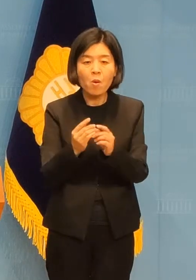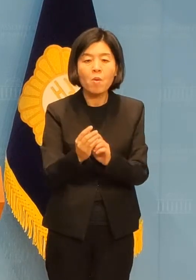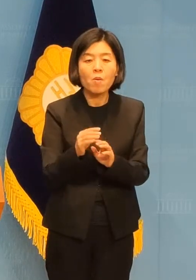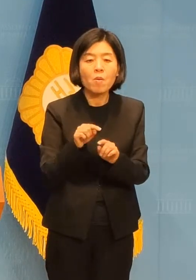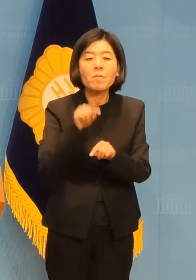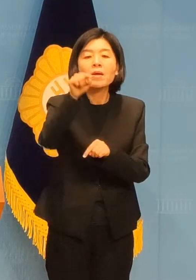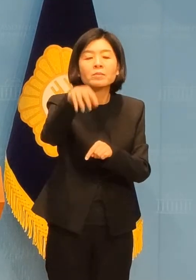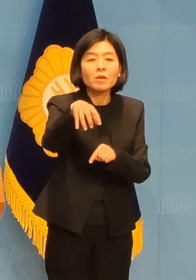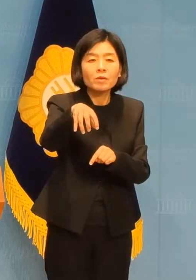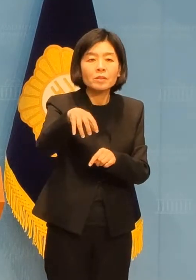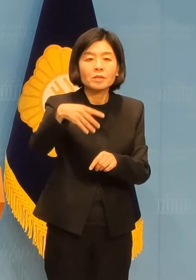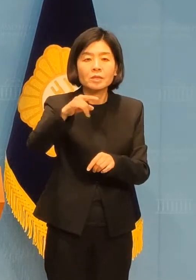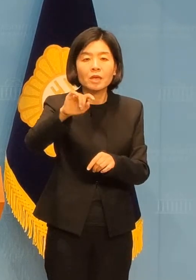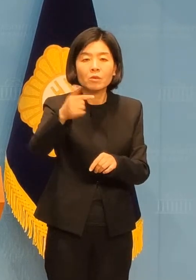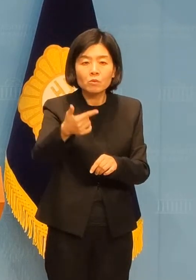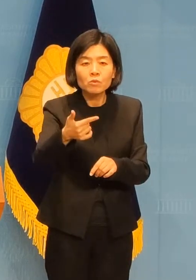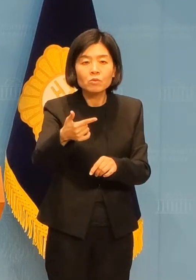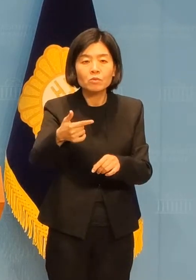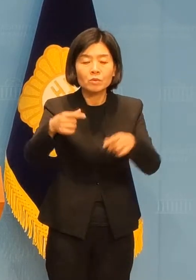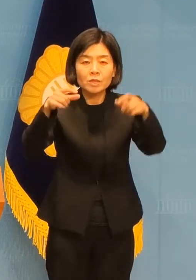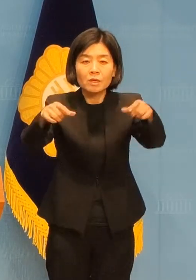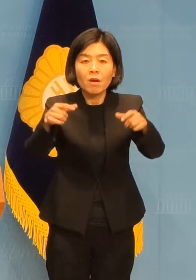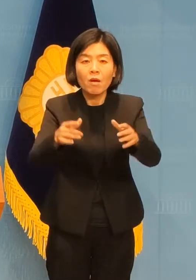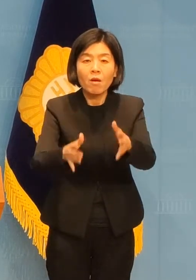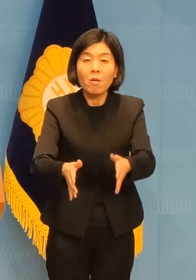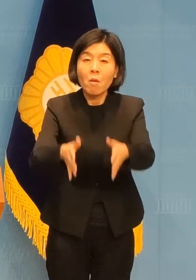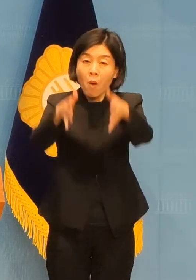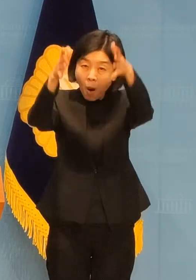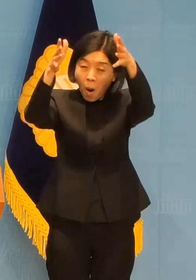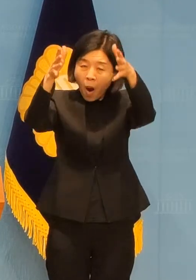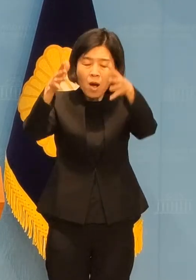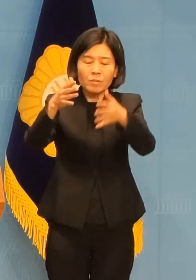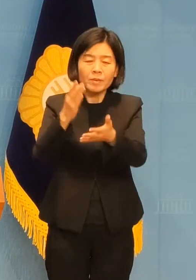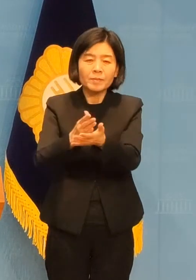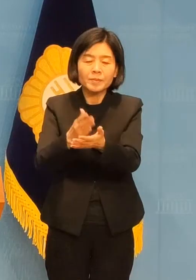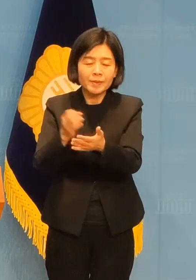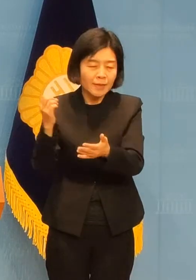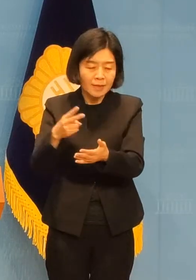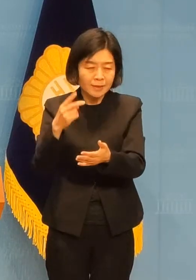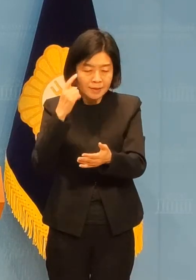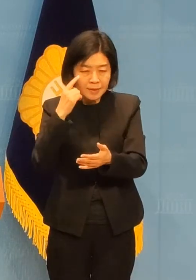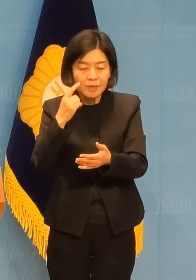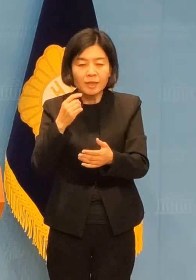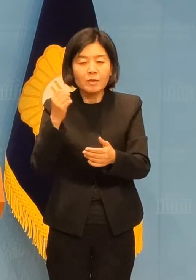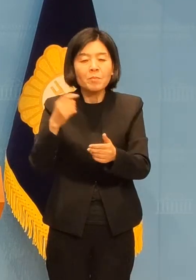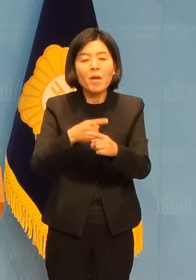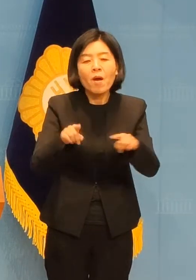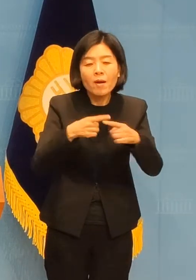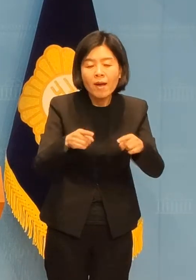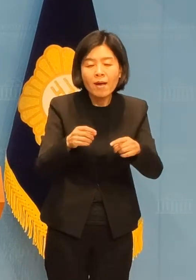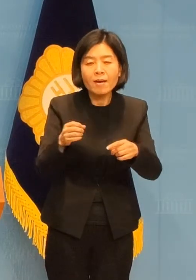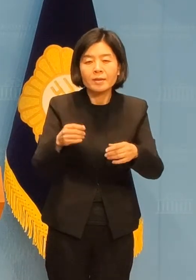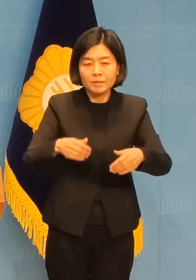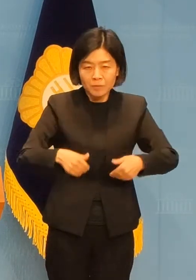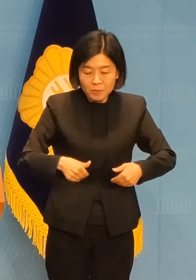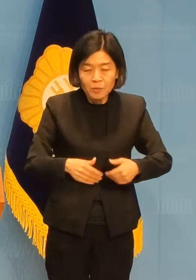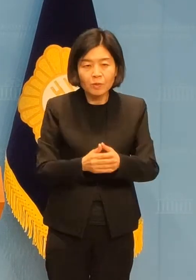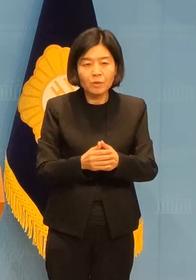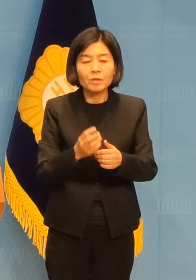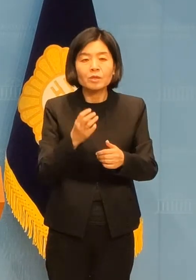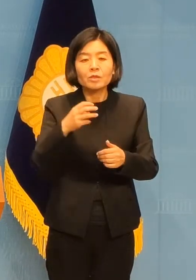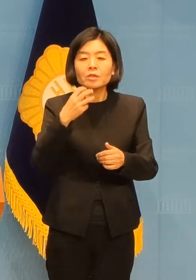완화 결정을 즉시 재검토하고 세계문화유산 영향평가를 선행하라. 서울이라는 도시가 품고 있는